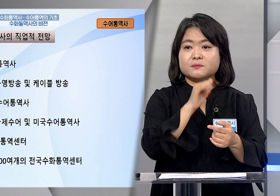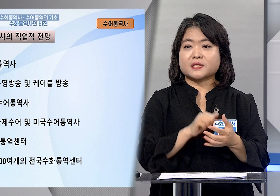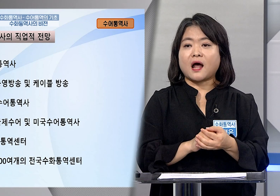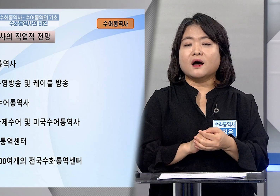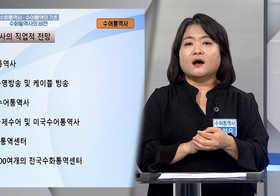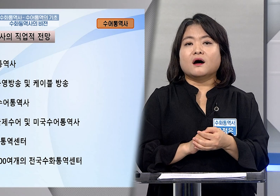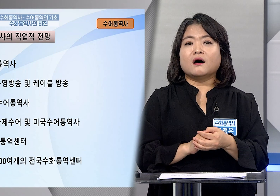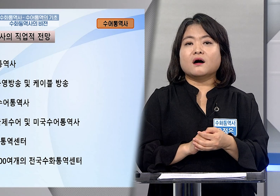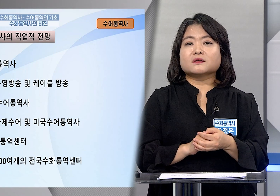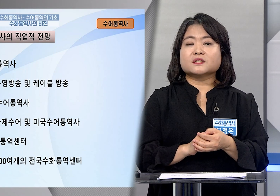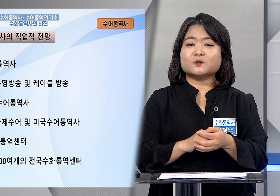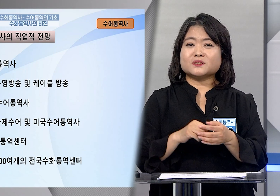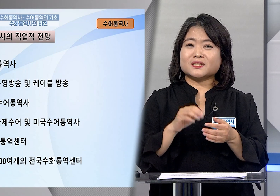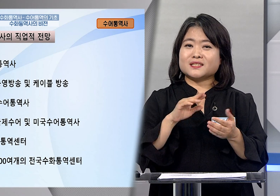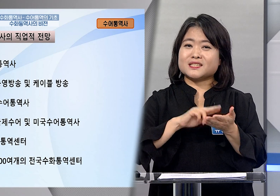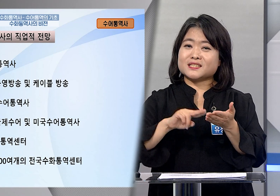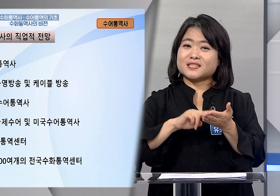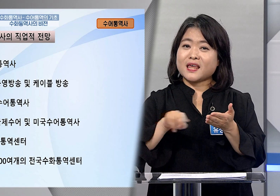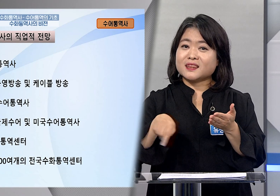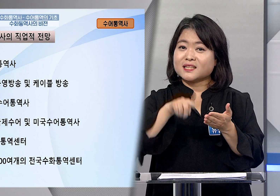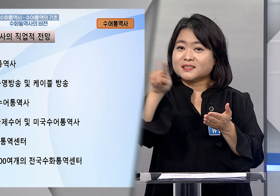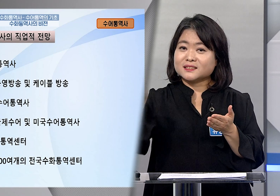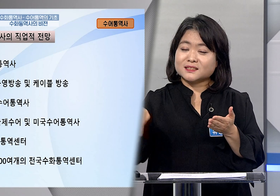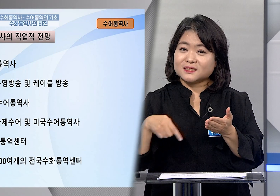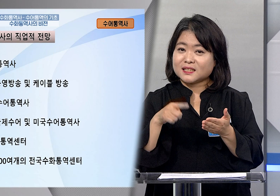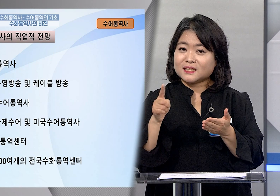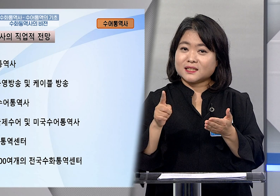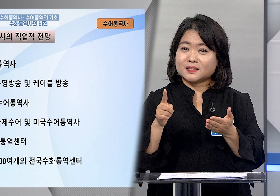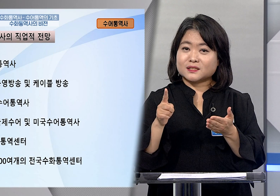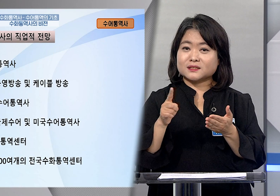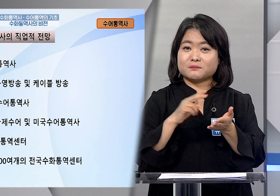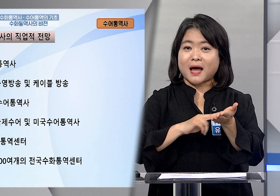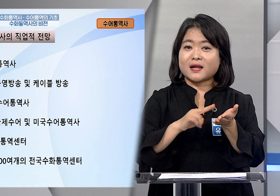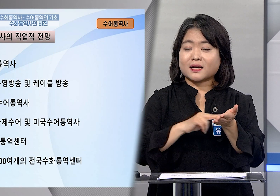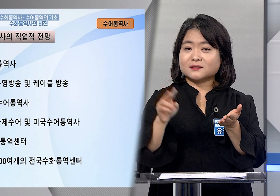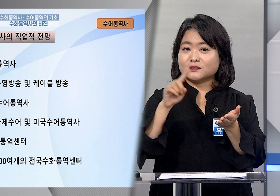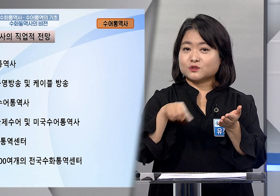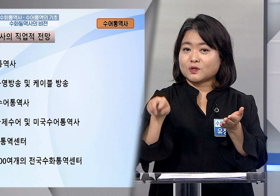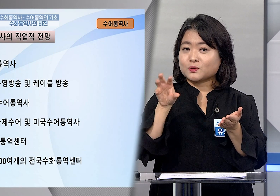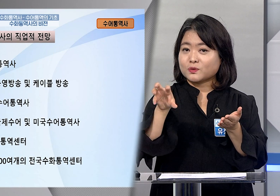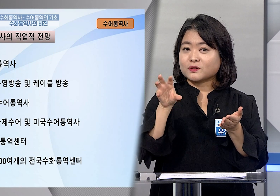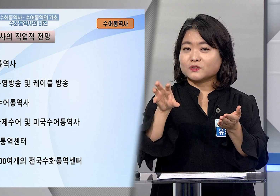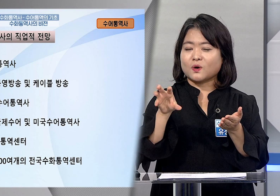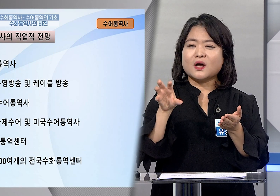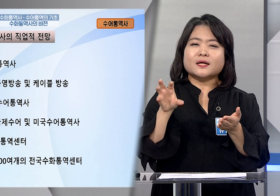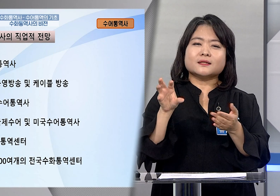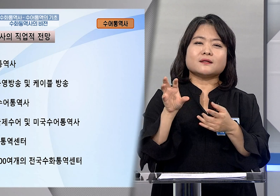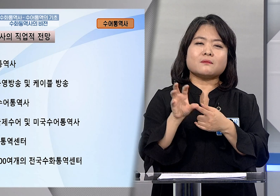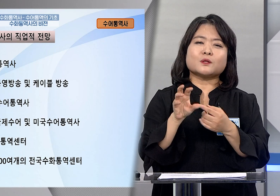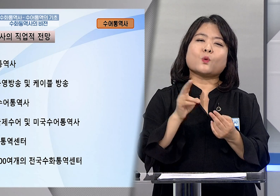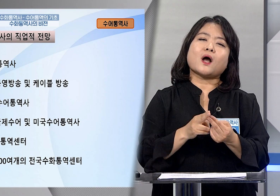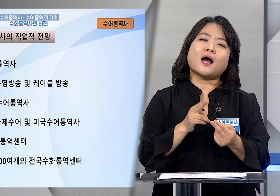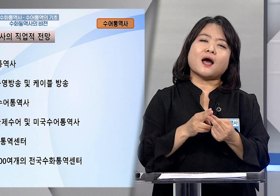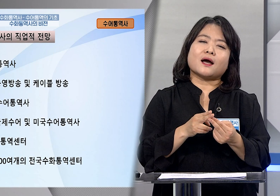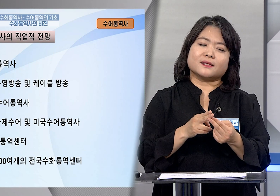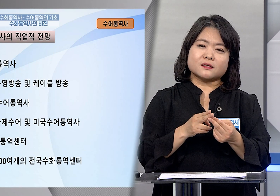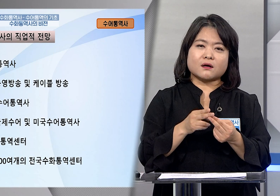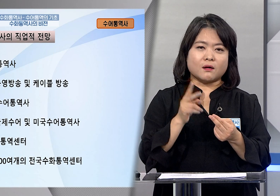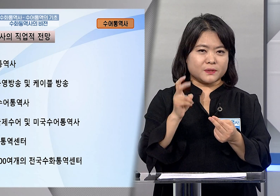있습니다. 그리고 이 디즈니랜드 이 그 만화 같은 수화 통역은요. 이건 아마 녹화일 겁니다.